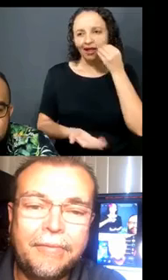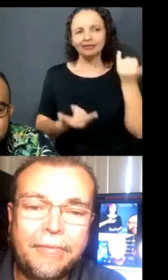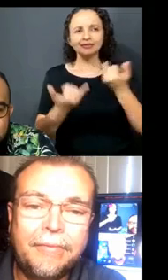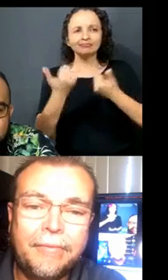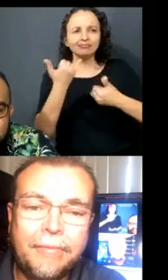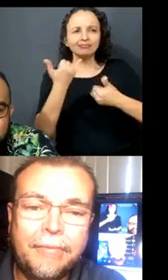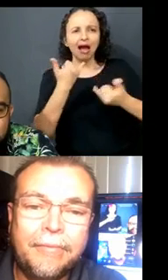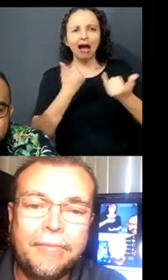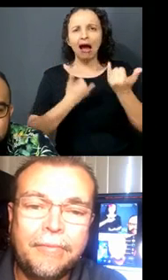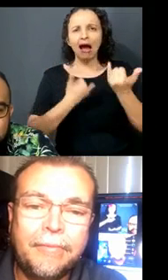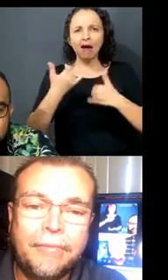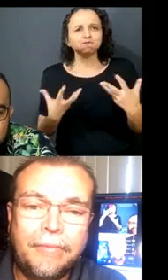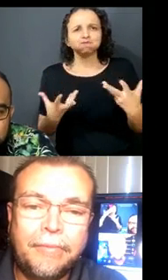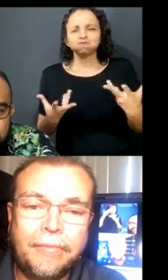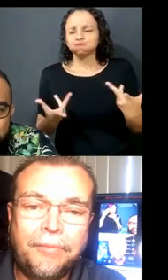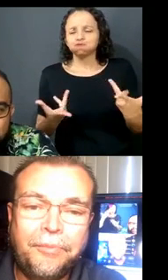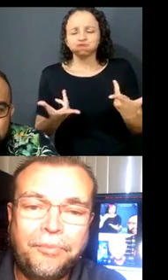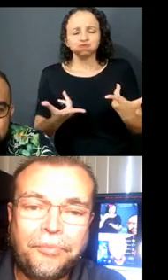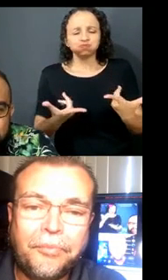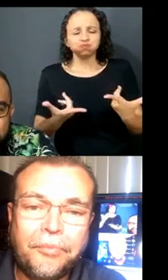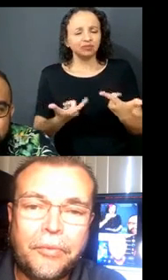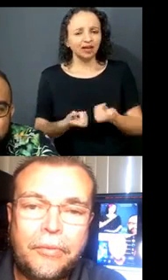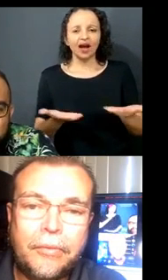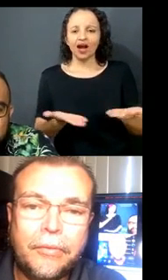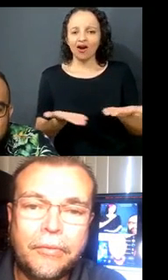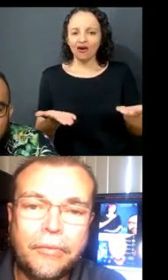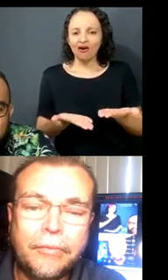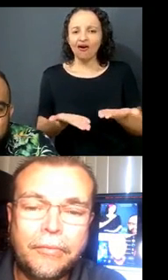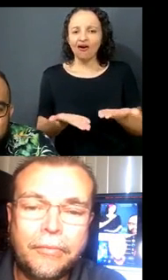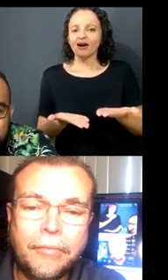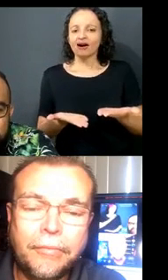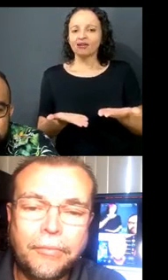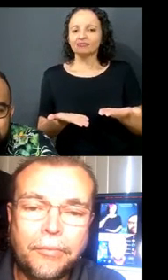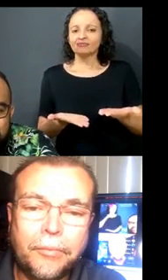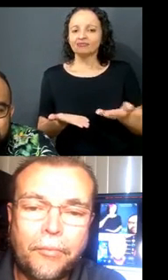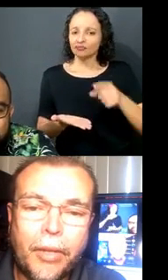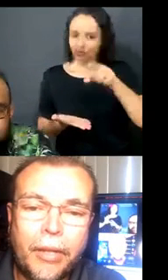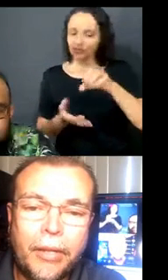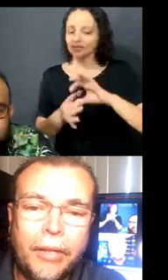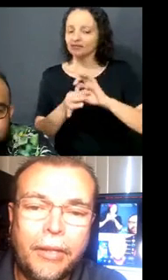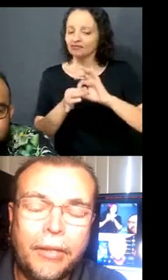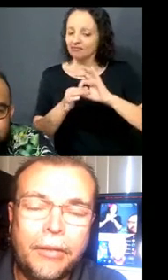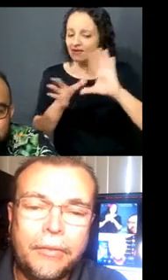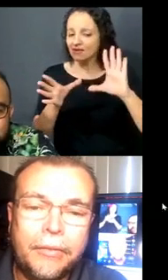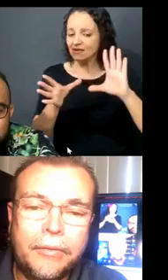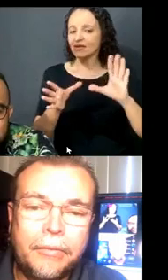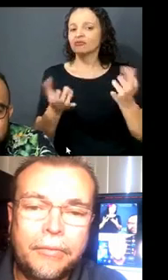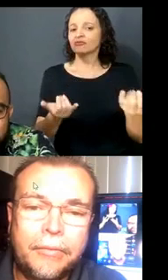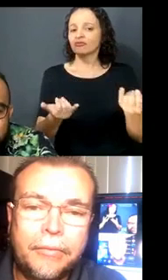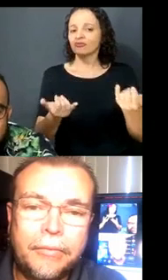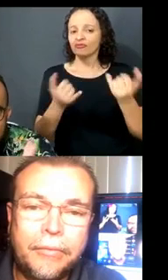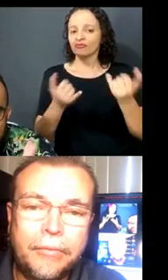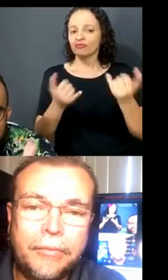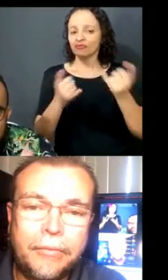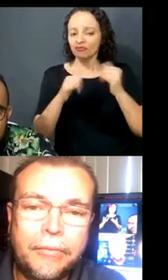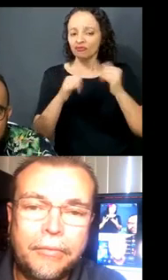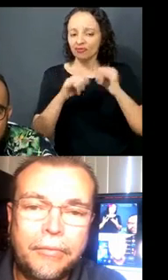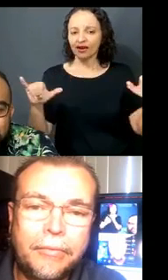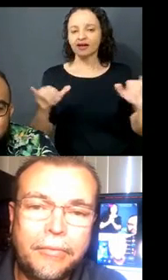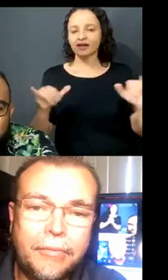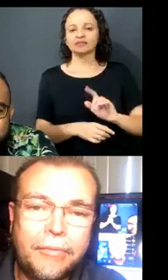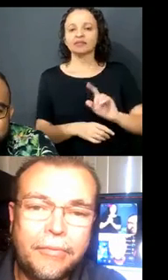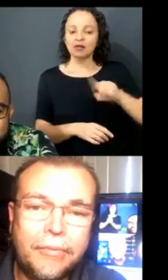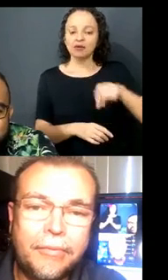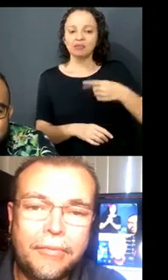tá? E deixaria para você dar suas considerações finais, tá? Para a gente ir encerrando e depois